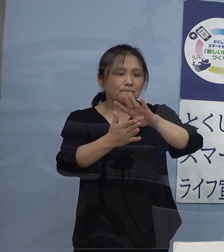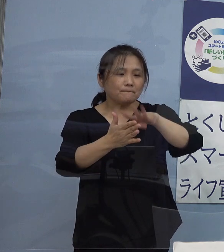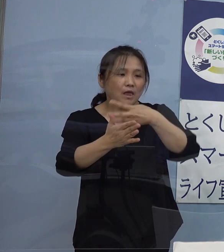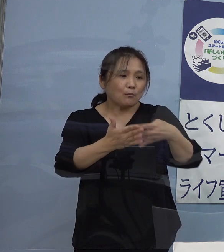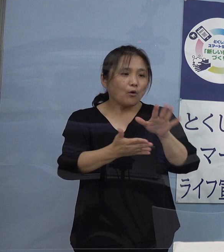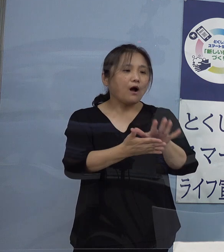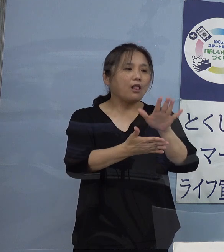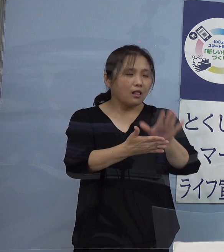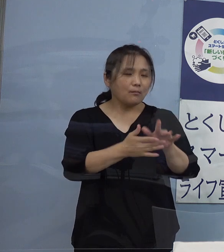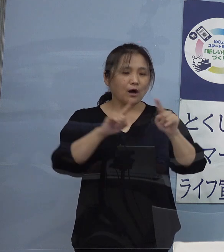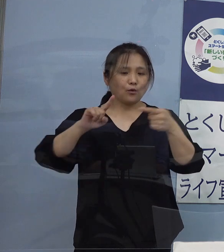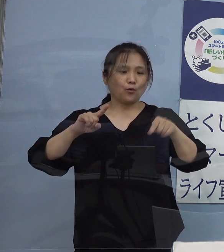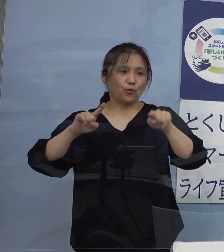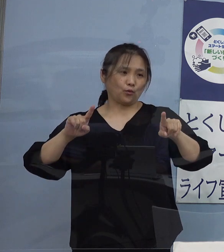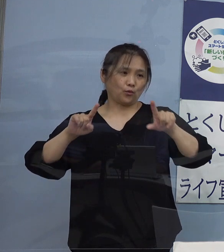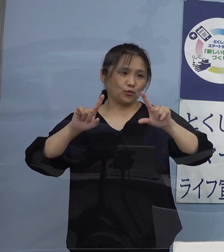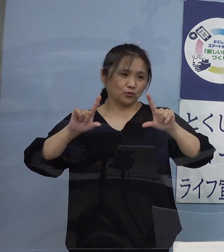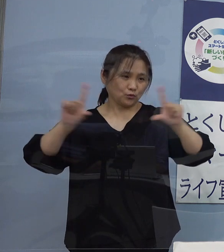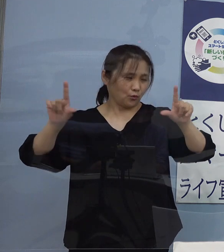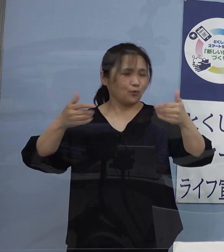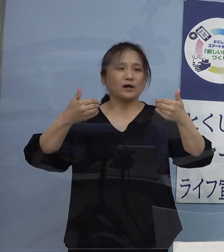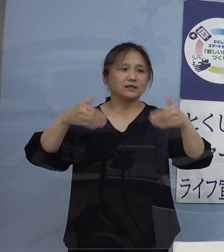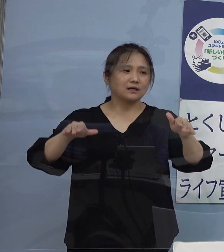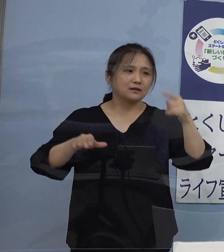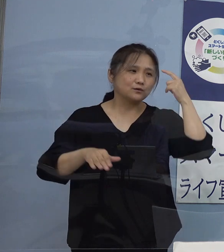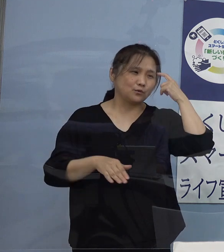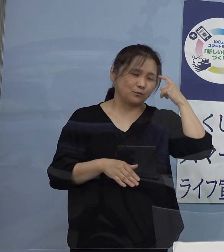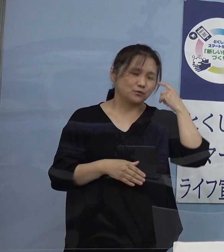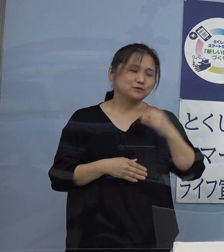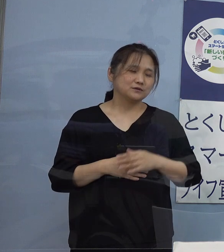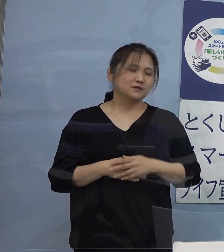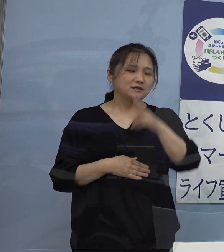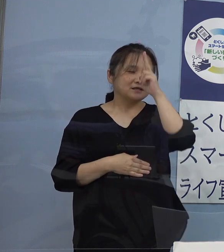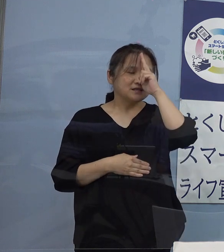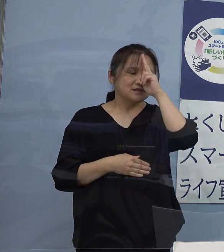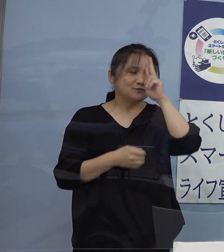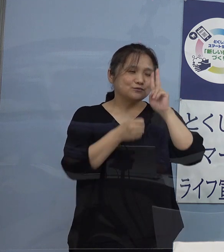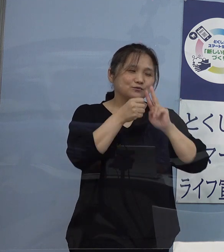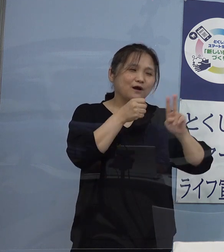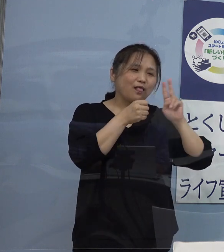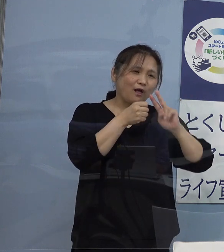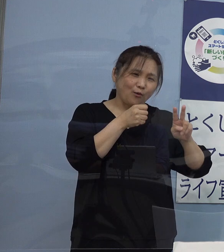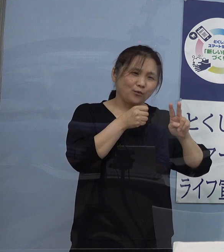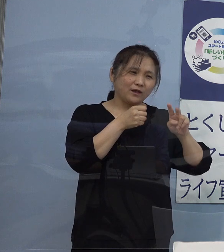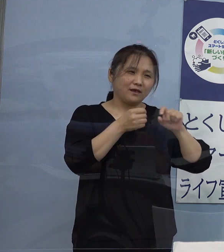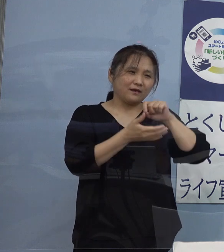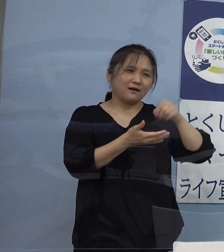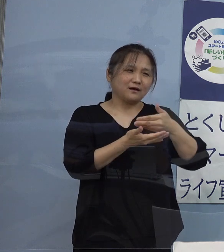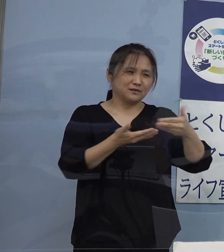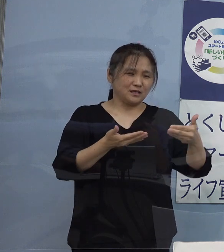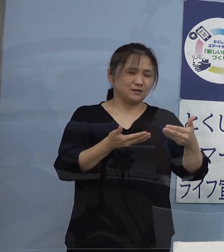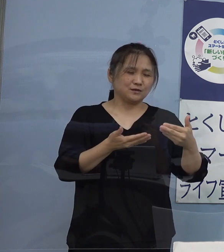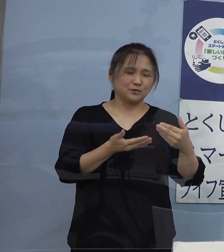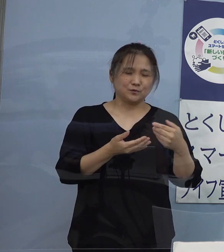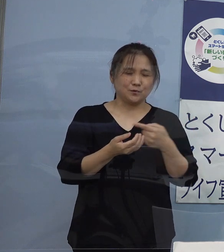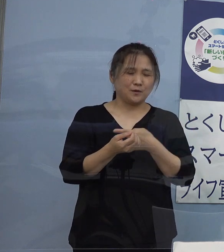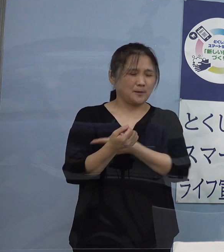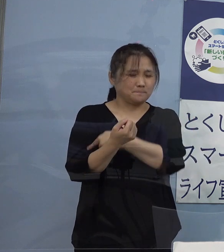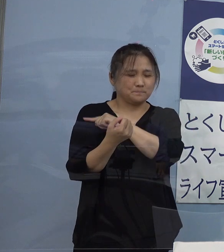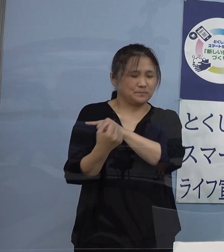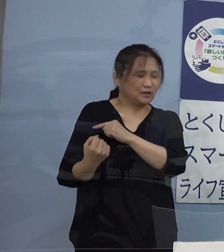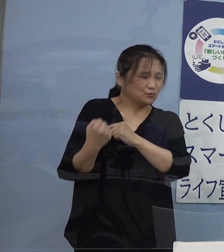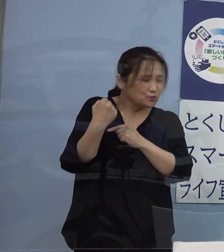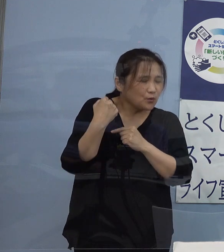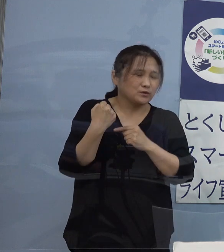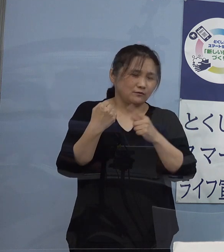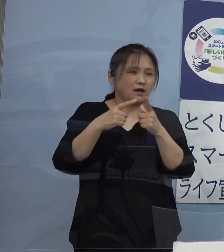思うわけなんですが、まあ、やはりこの昼カラオケ関連というのは威力がすごいなといった観点は全